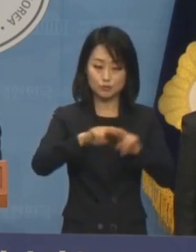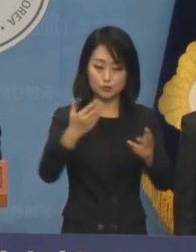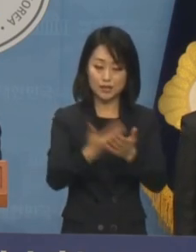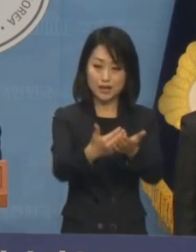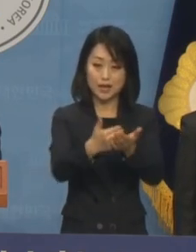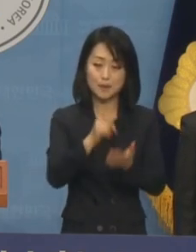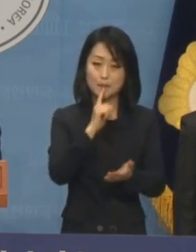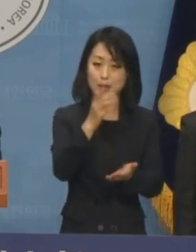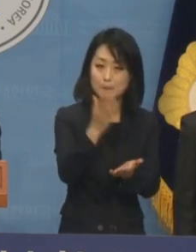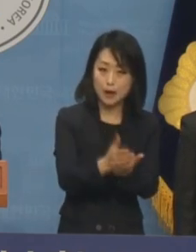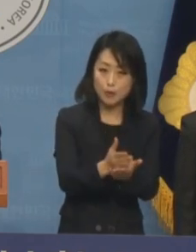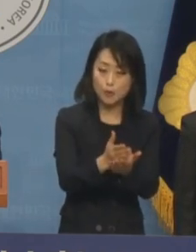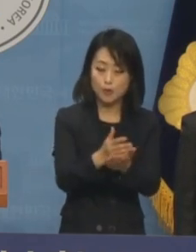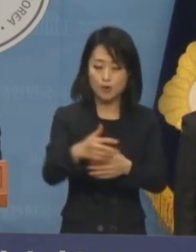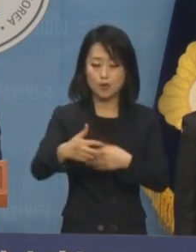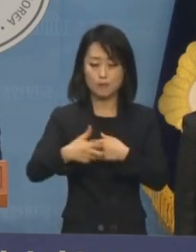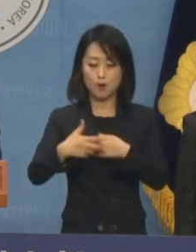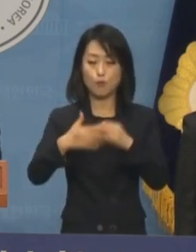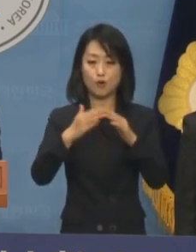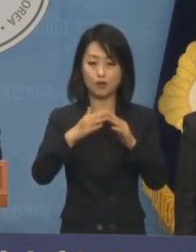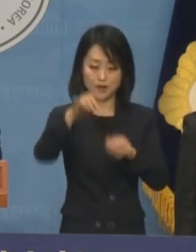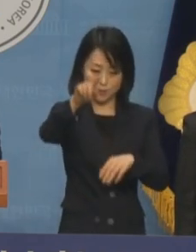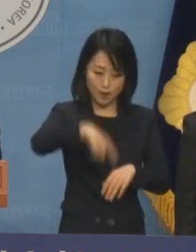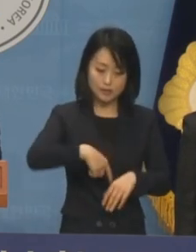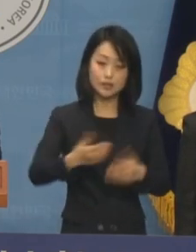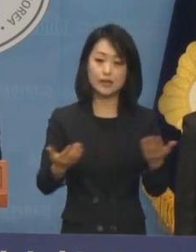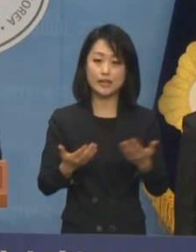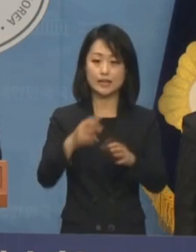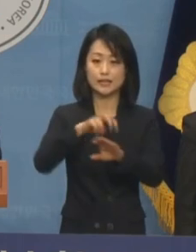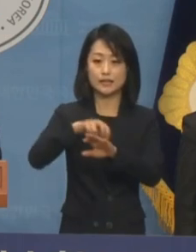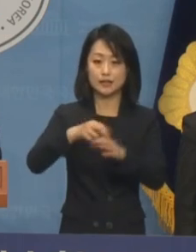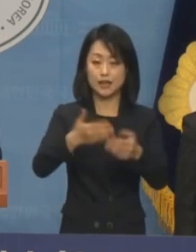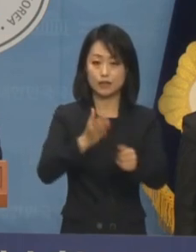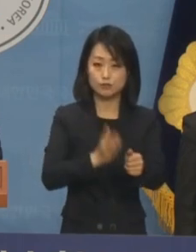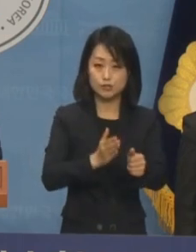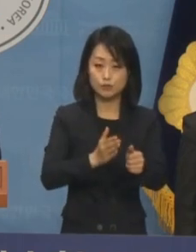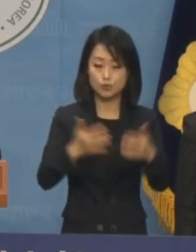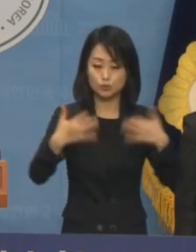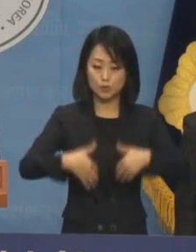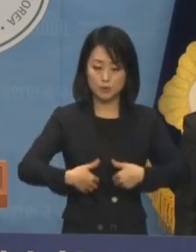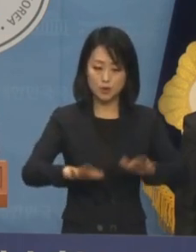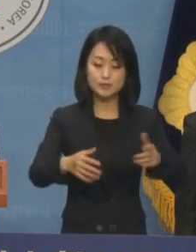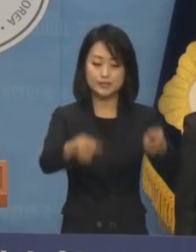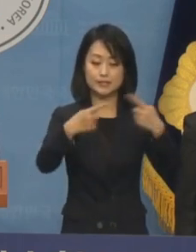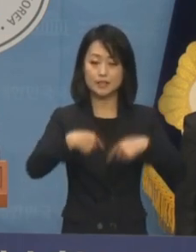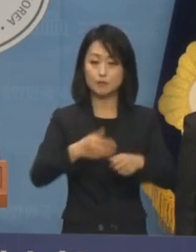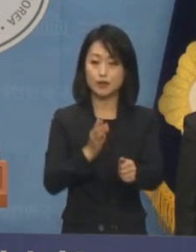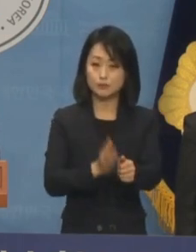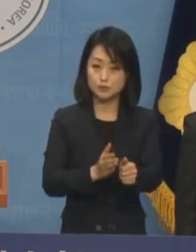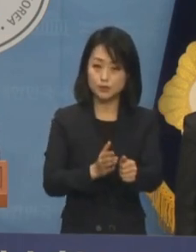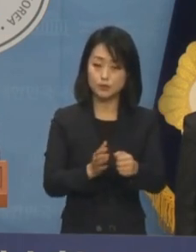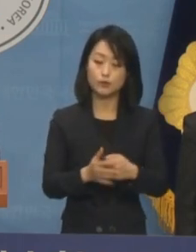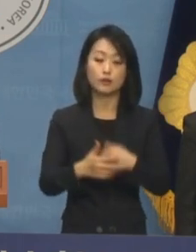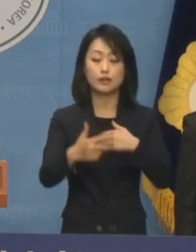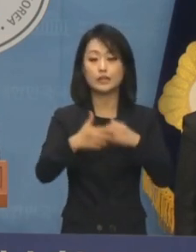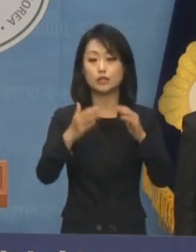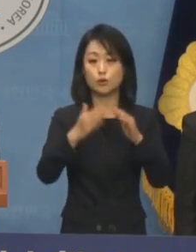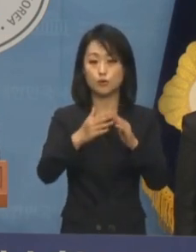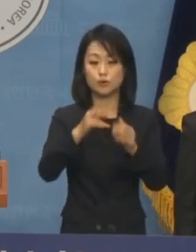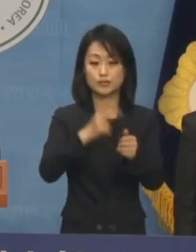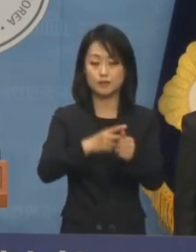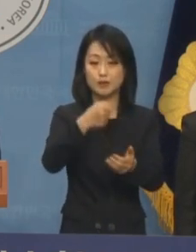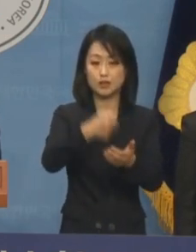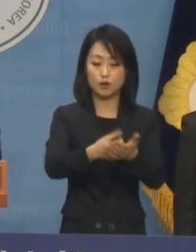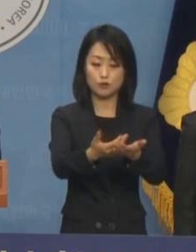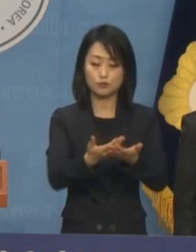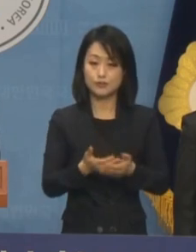국민과 환자를 위해 사회적 협의체에 조건 없이 참여하십시오. 의료계의 결단을 호소합니다.